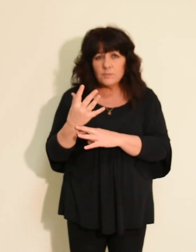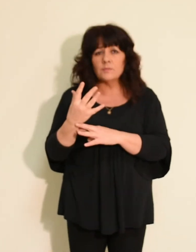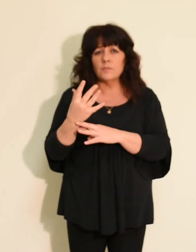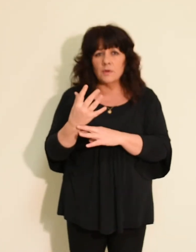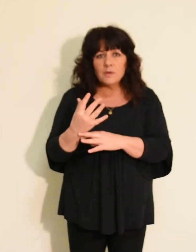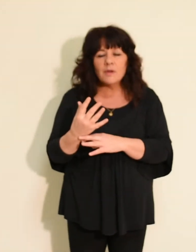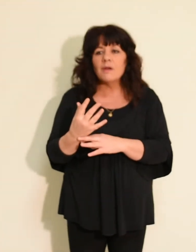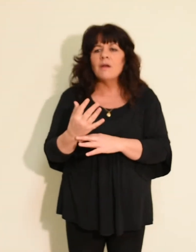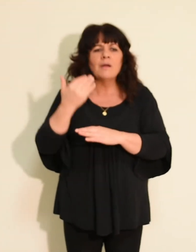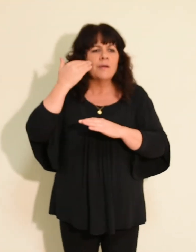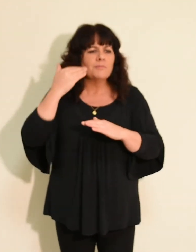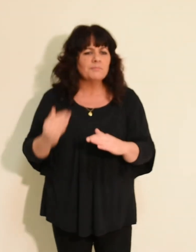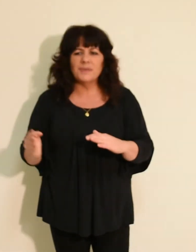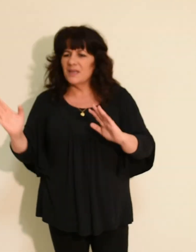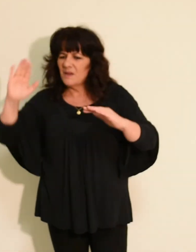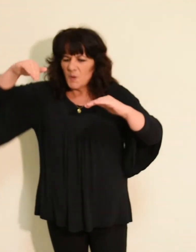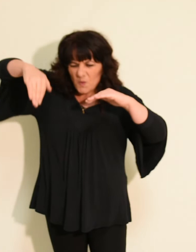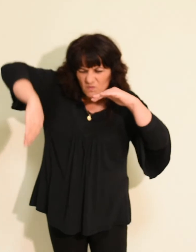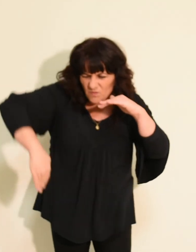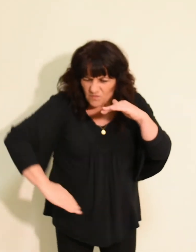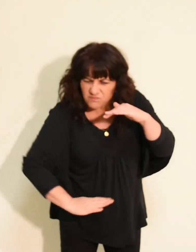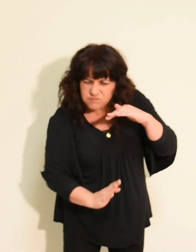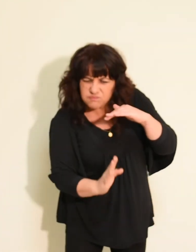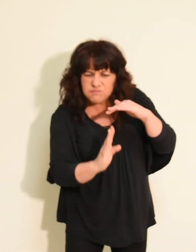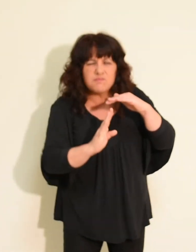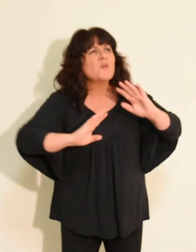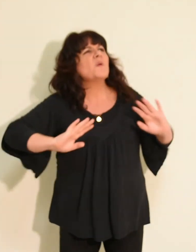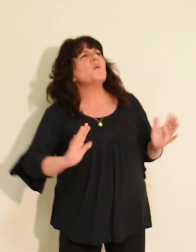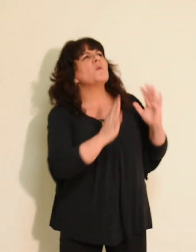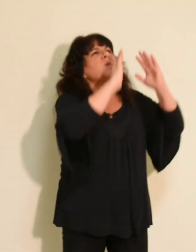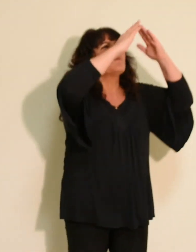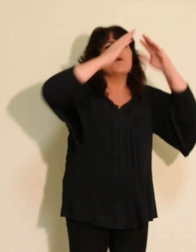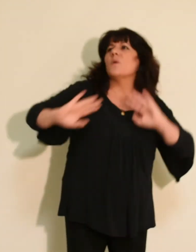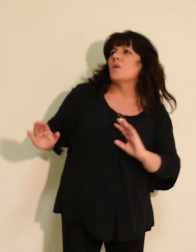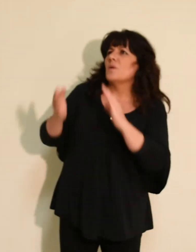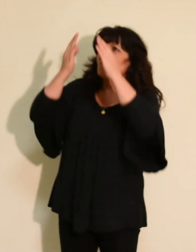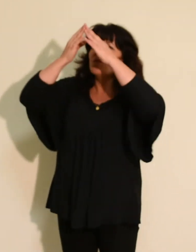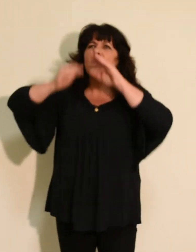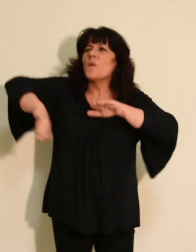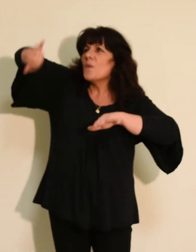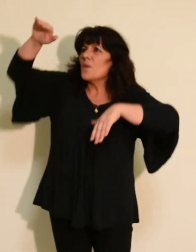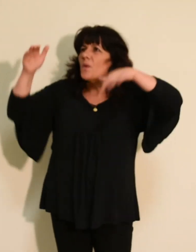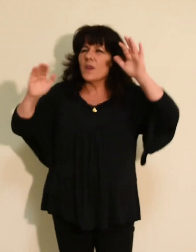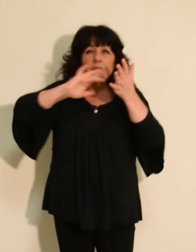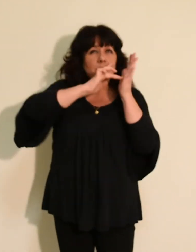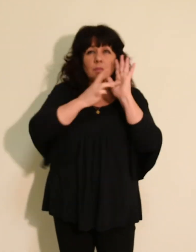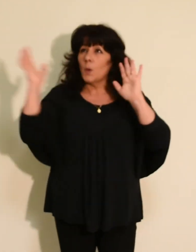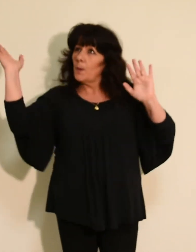Tout ravin sera comblé, toute montagne et toute colline seront abaissées.